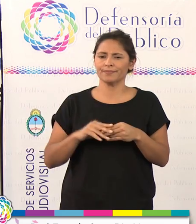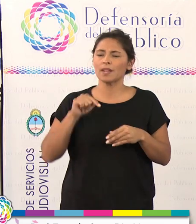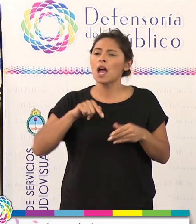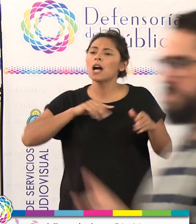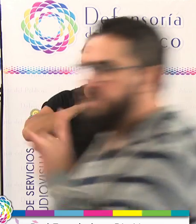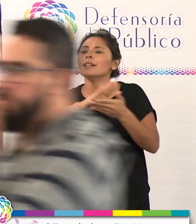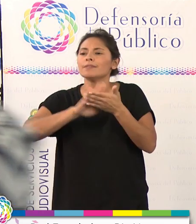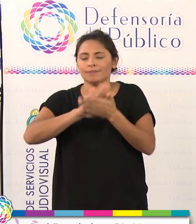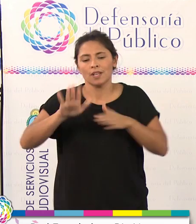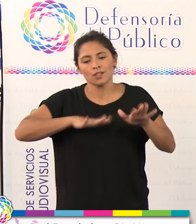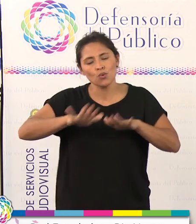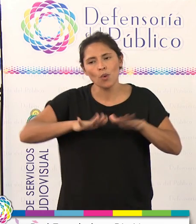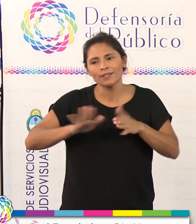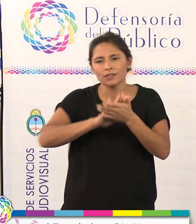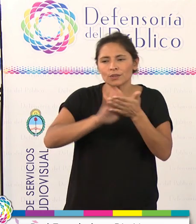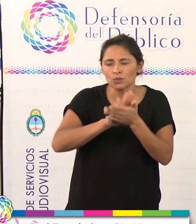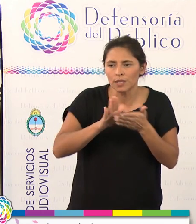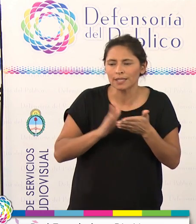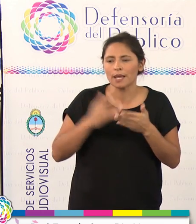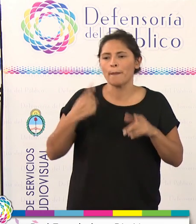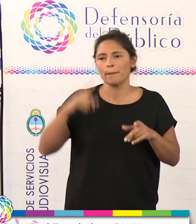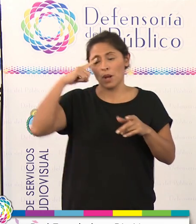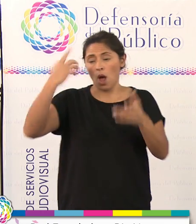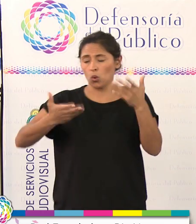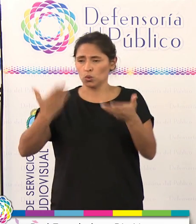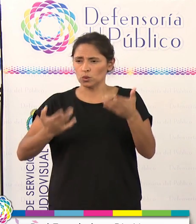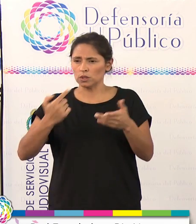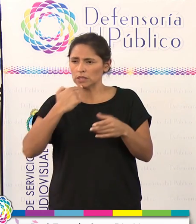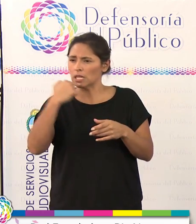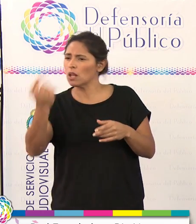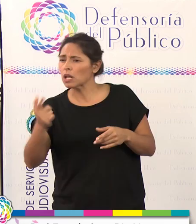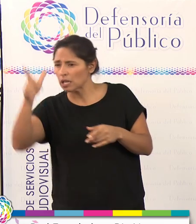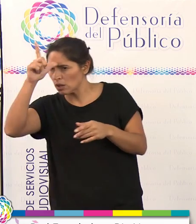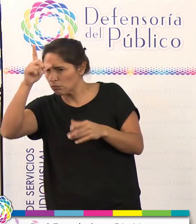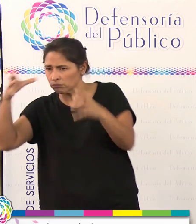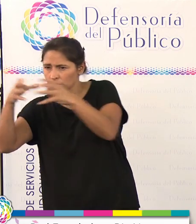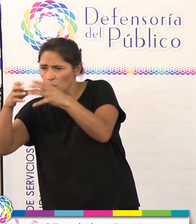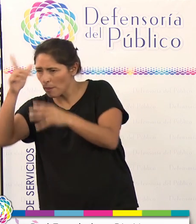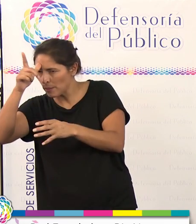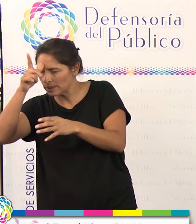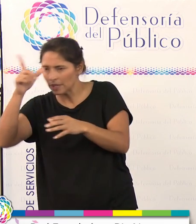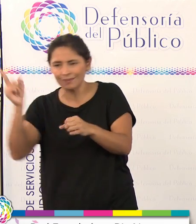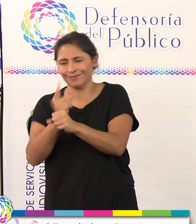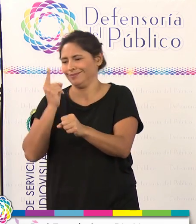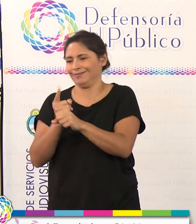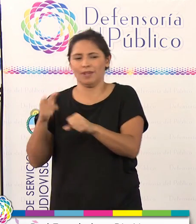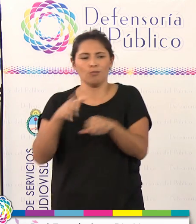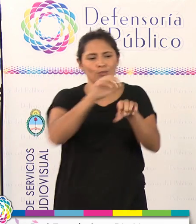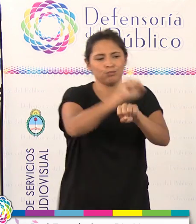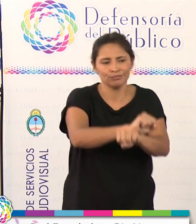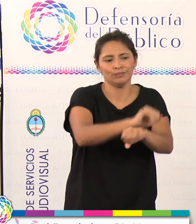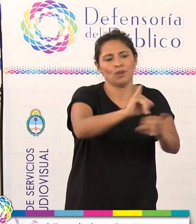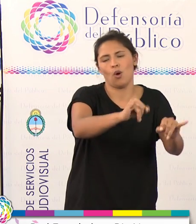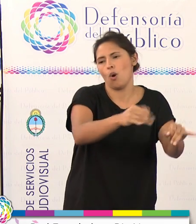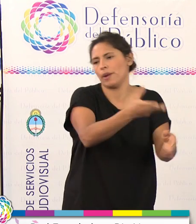lo que ordenó la cámara es que la policía deje de detener a jóvenes solo por las dudas, solo por si les pasa algo o por si hacen